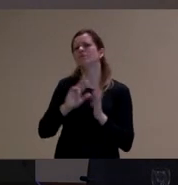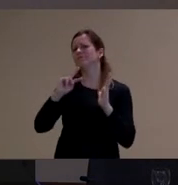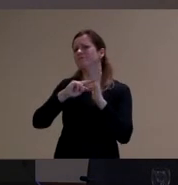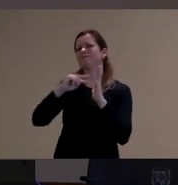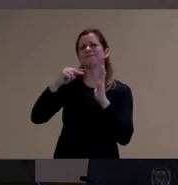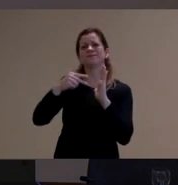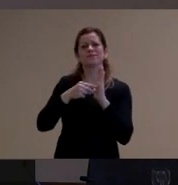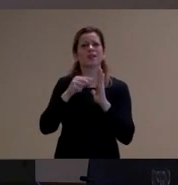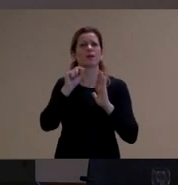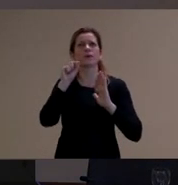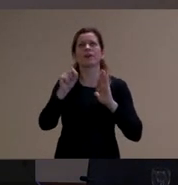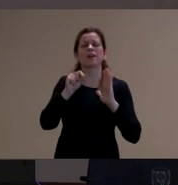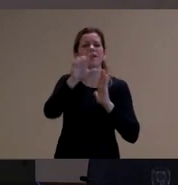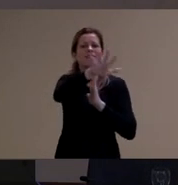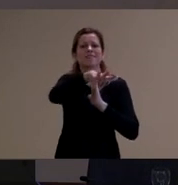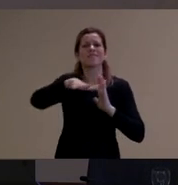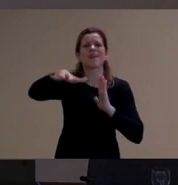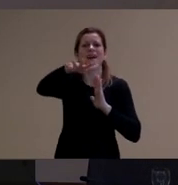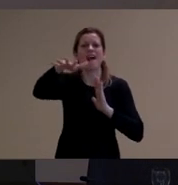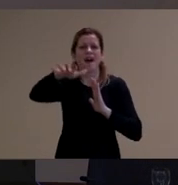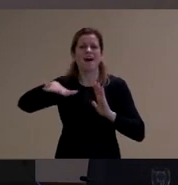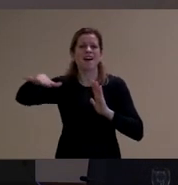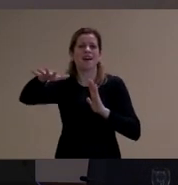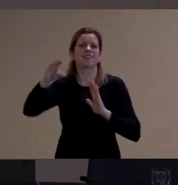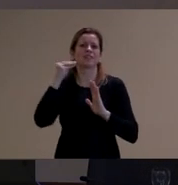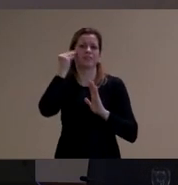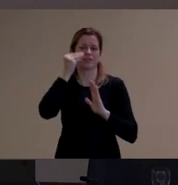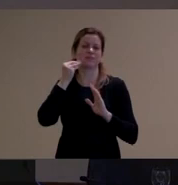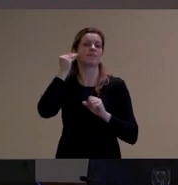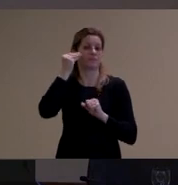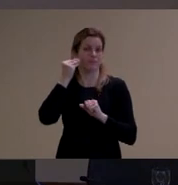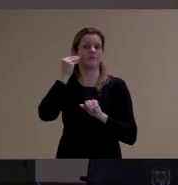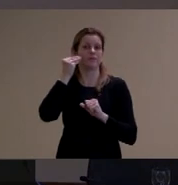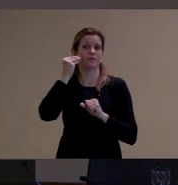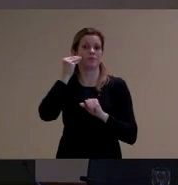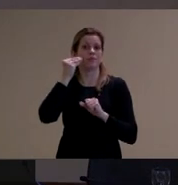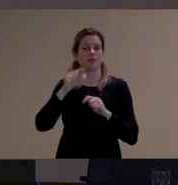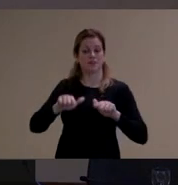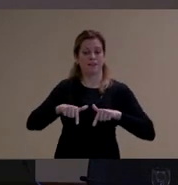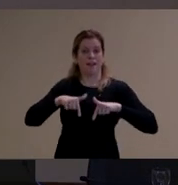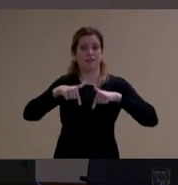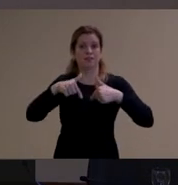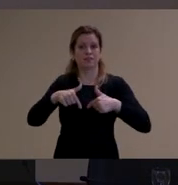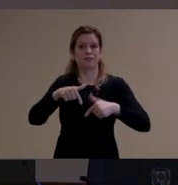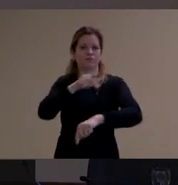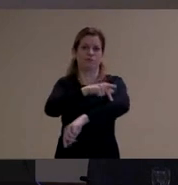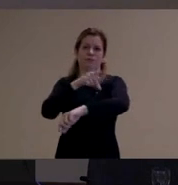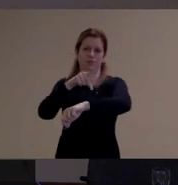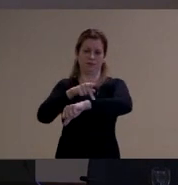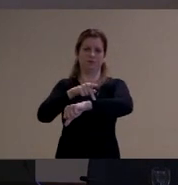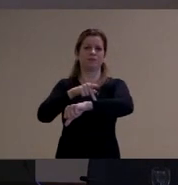ou de cada um dos Campos de experiência e de cada um dos núcleos da ação pedagógica